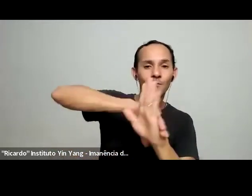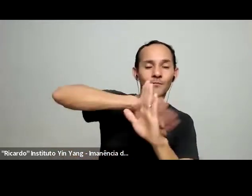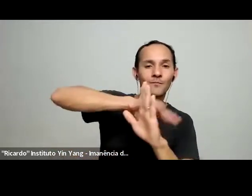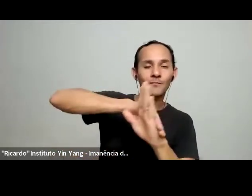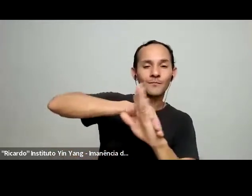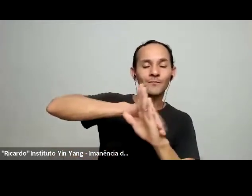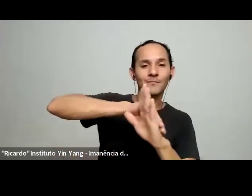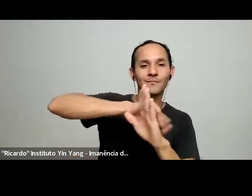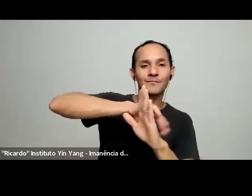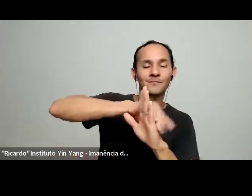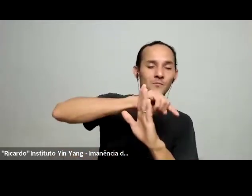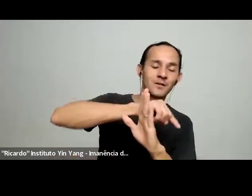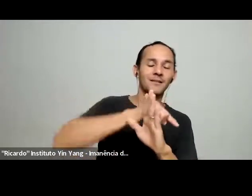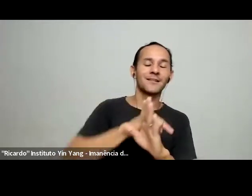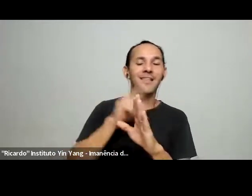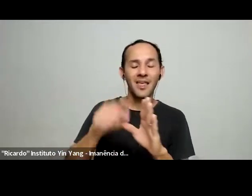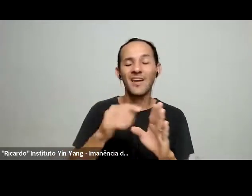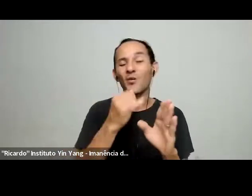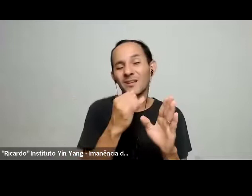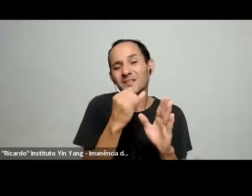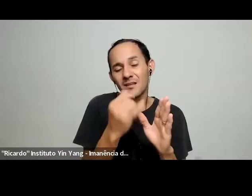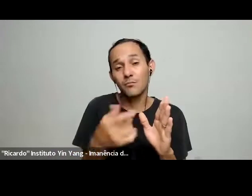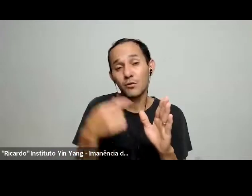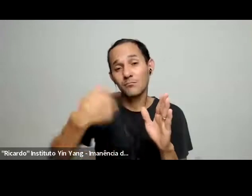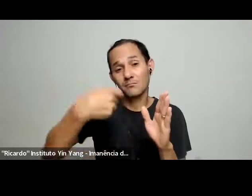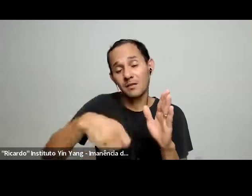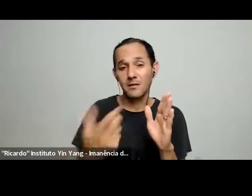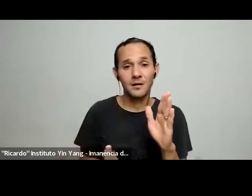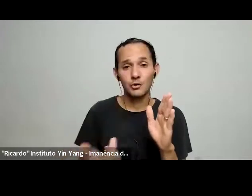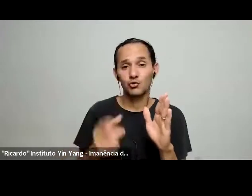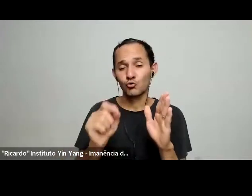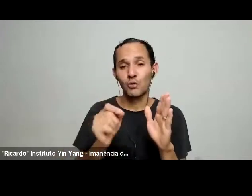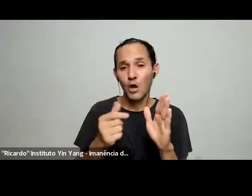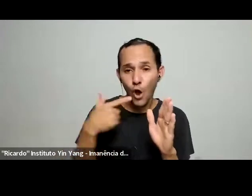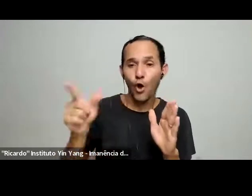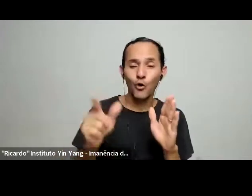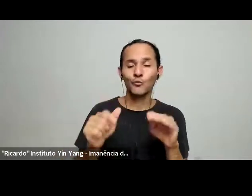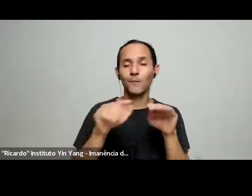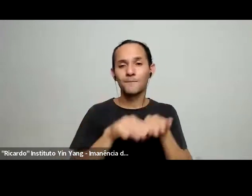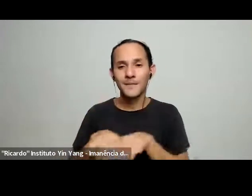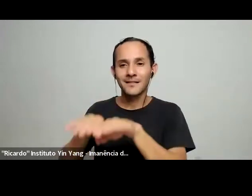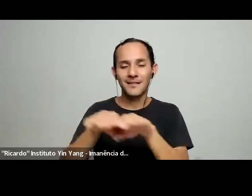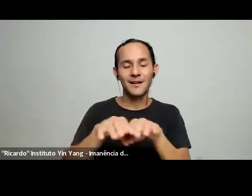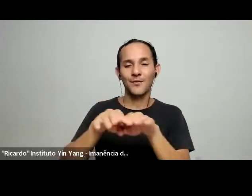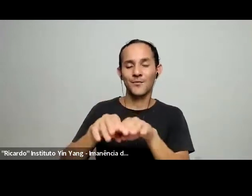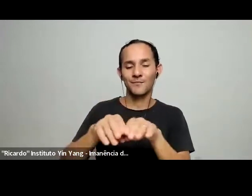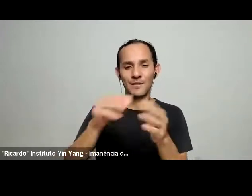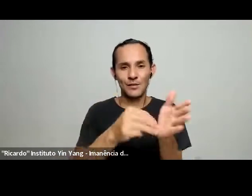orgânica. Então, esse é um exemplo de uma necessidade de outro tipo de padronização metodológica, né?